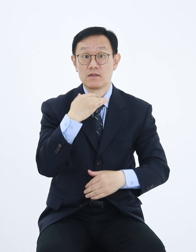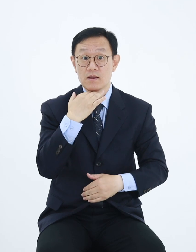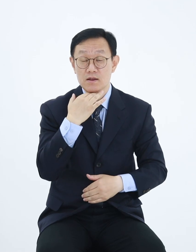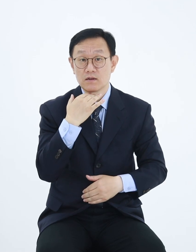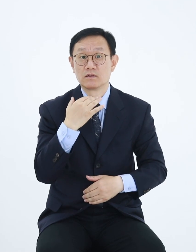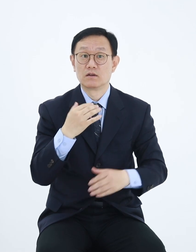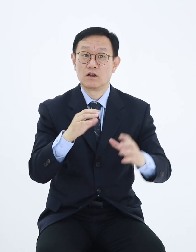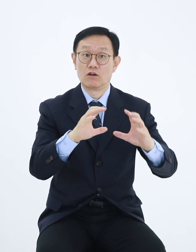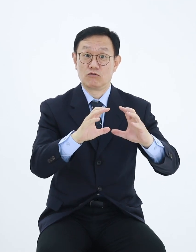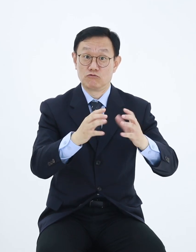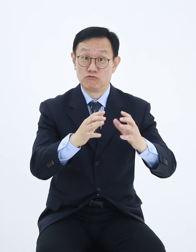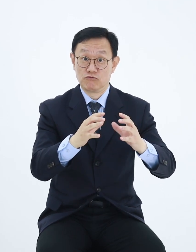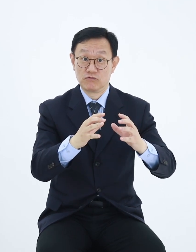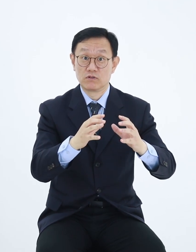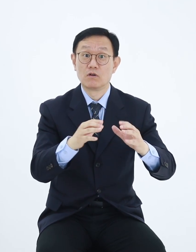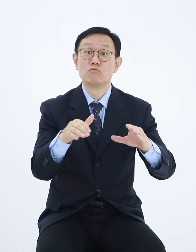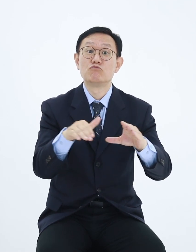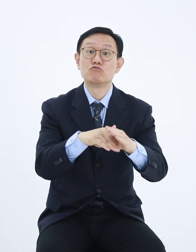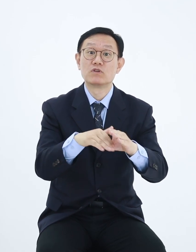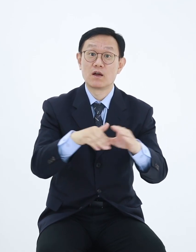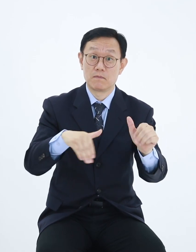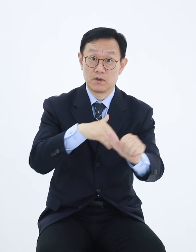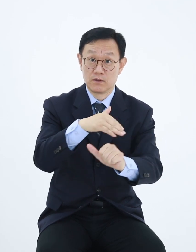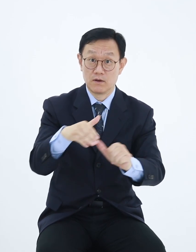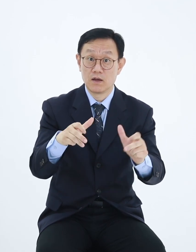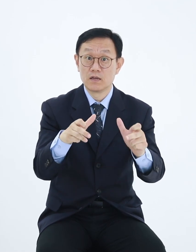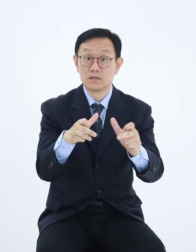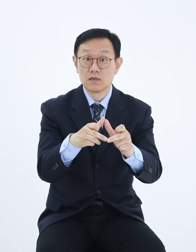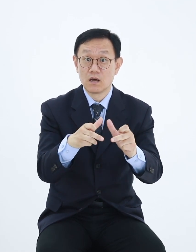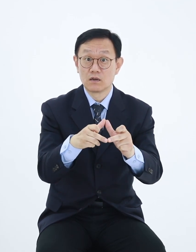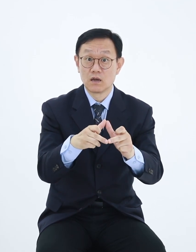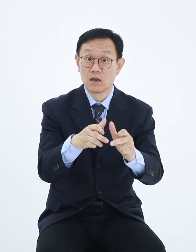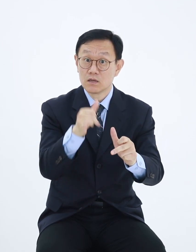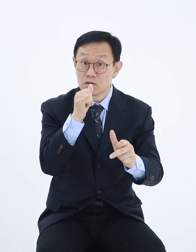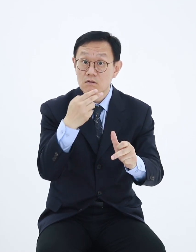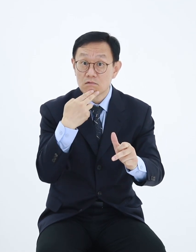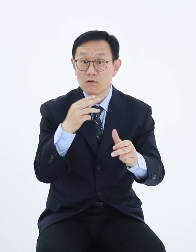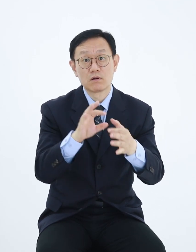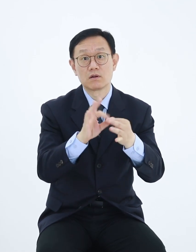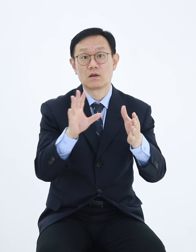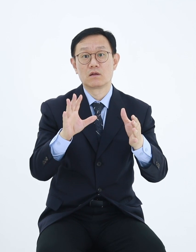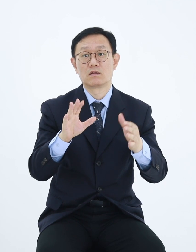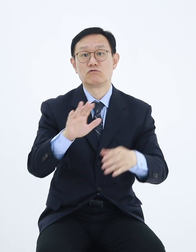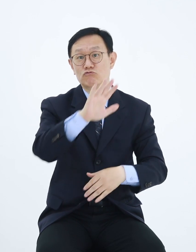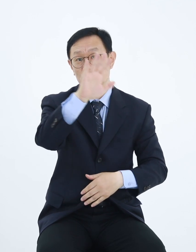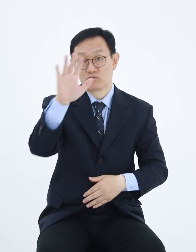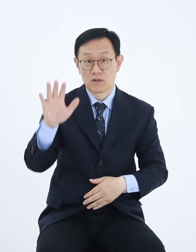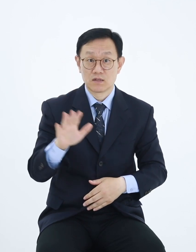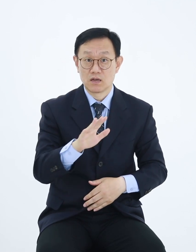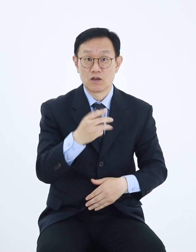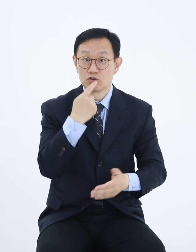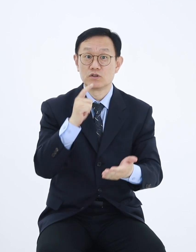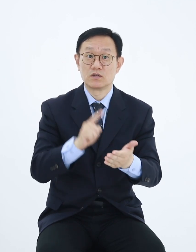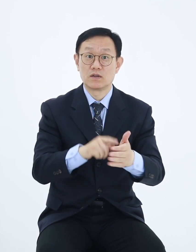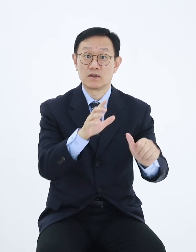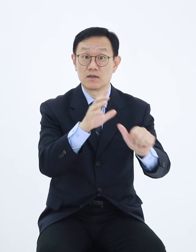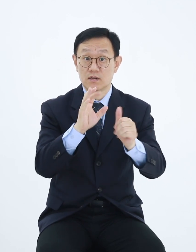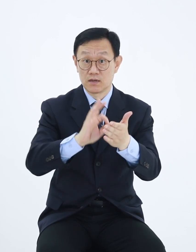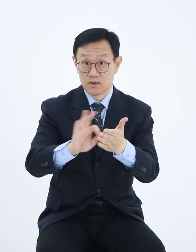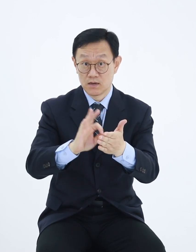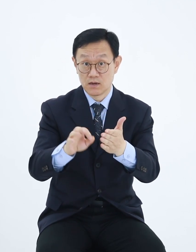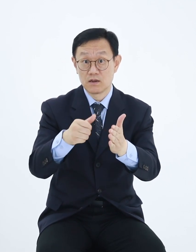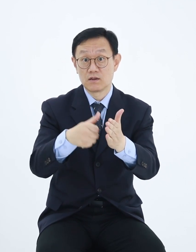연령, 국적, 문화적 배경, 장애의 유무와 상관없이 누구나 손쉽게 쓸 수 있는 제품 및 사용